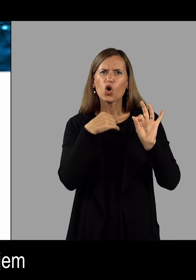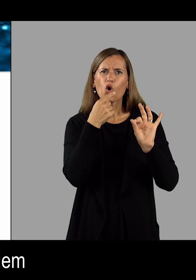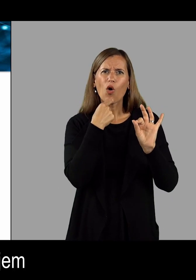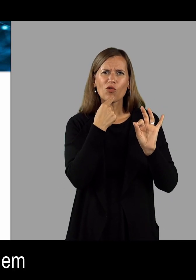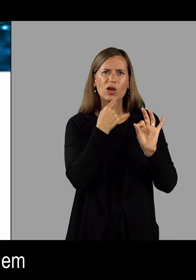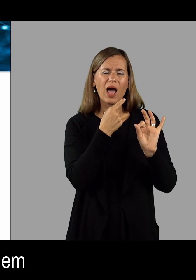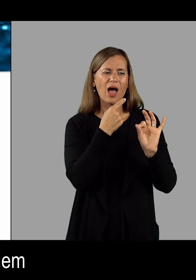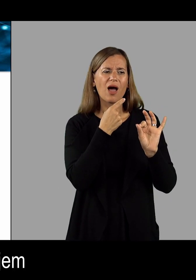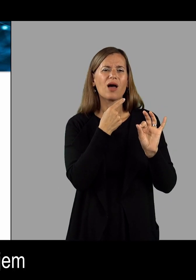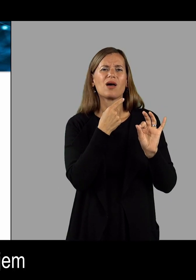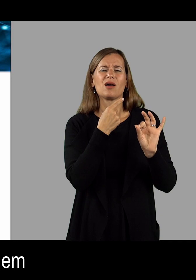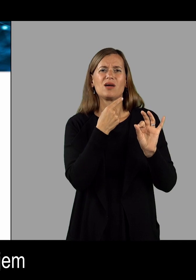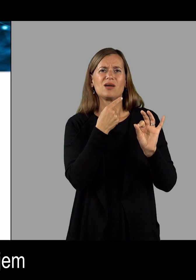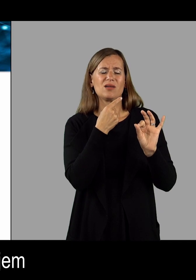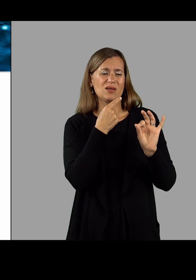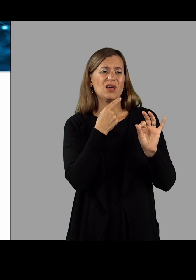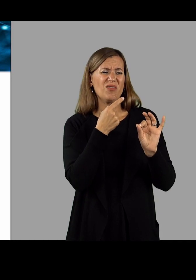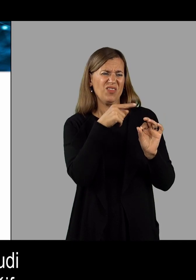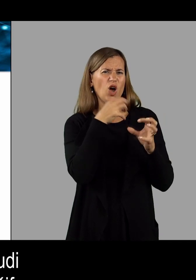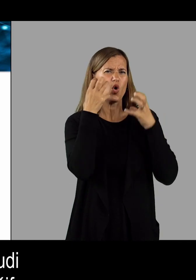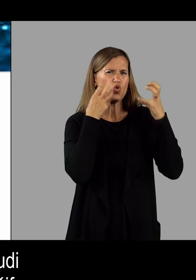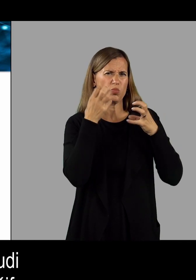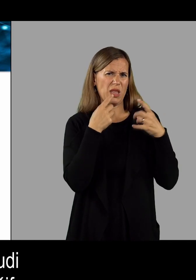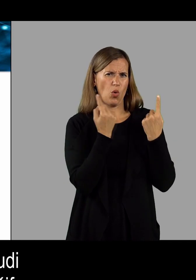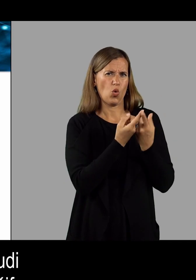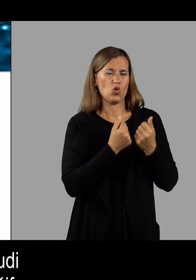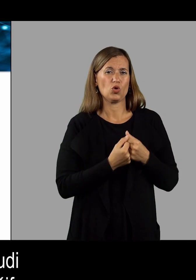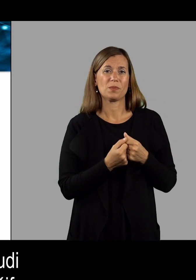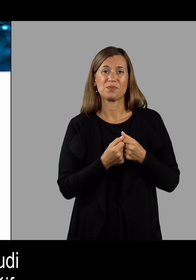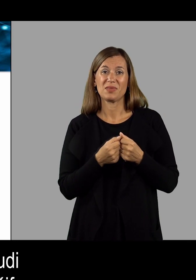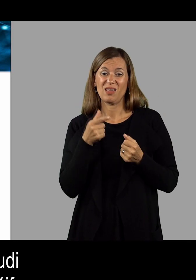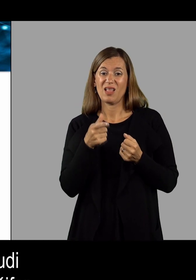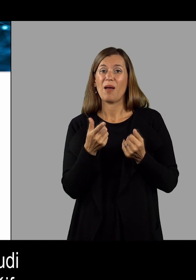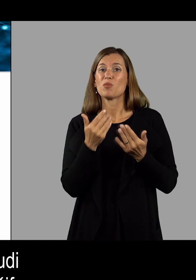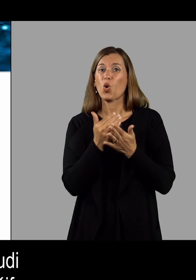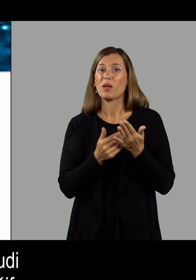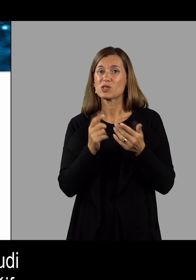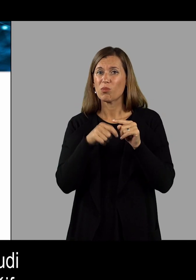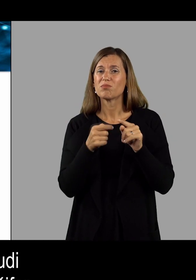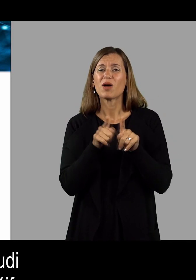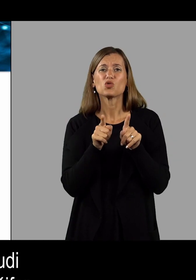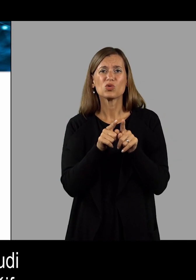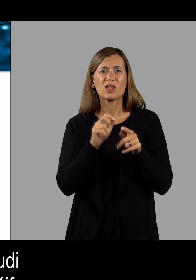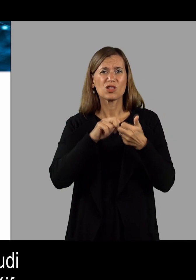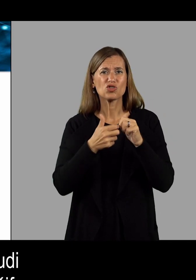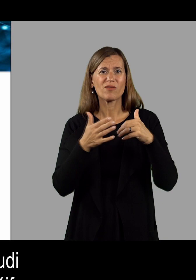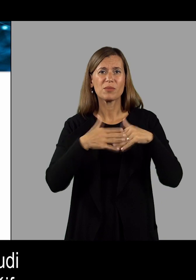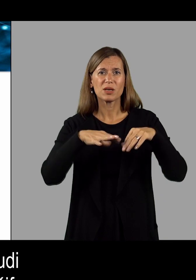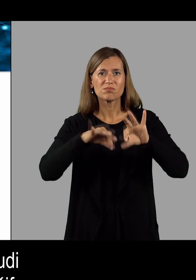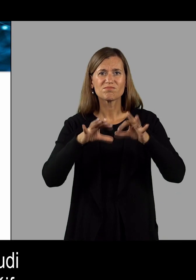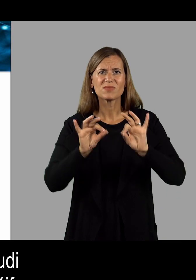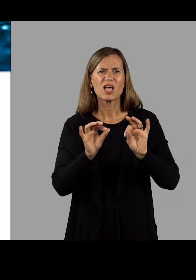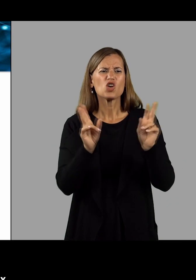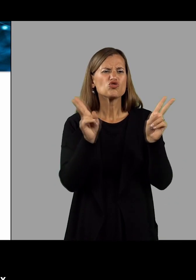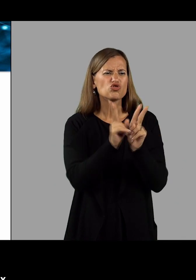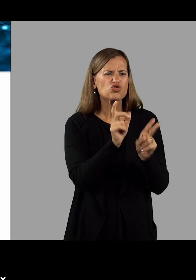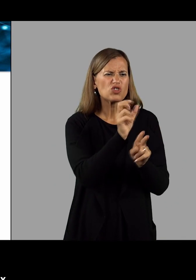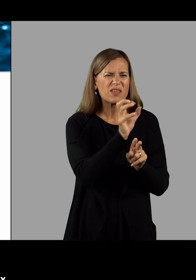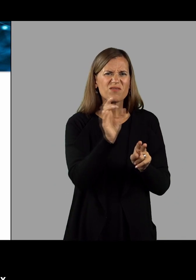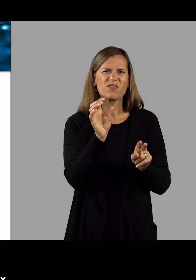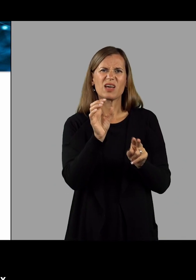težave pri razpoznavanju govora v hrupu, se pravi, če je kakšen hrup v ozadju, tukaj bo software imel težavo